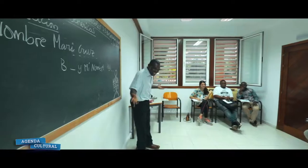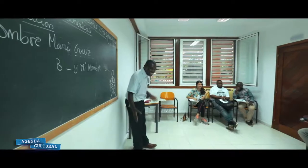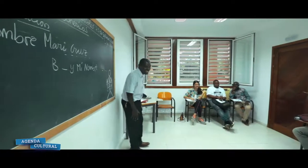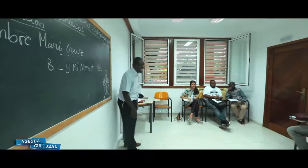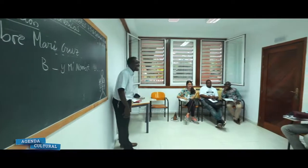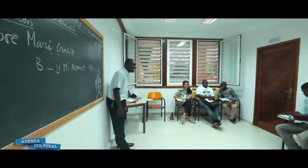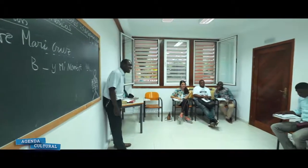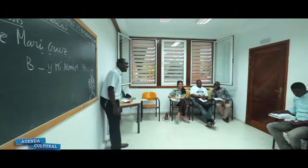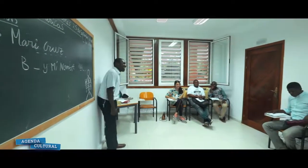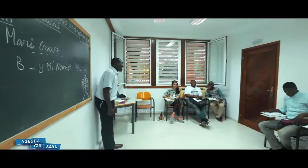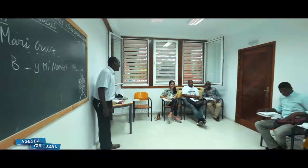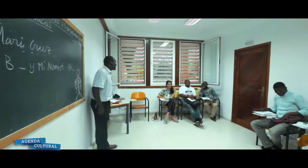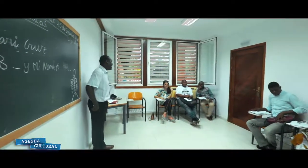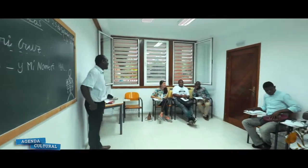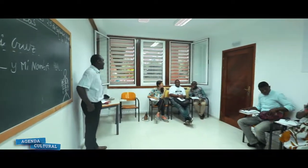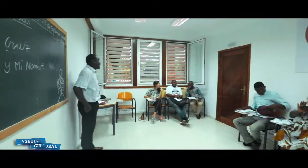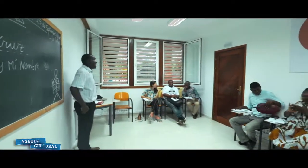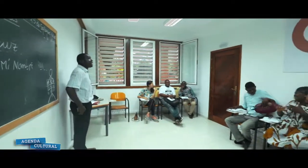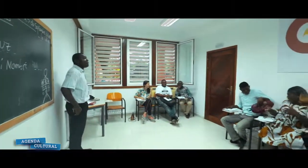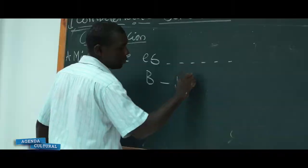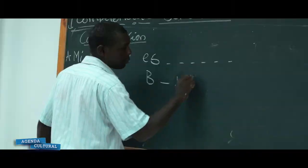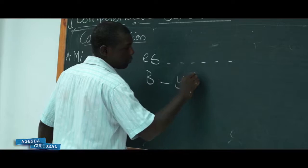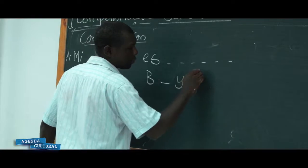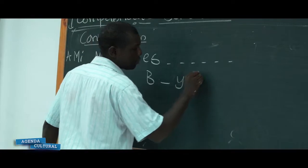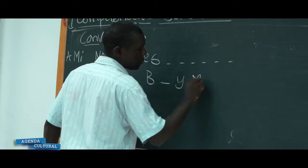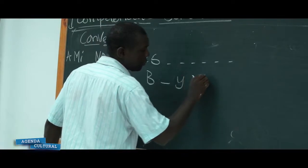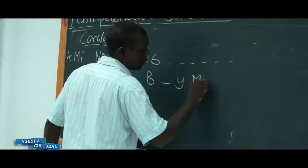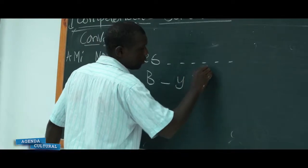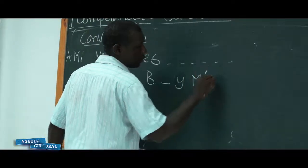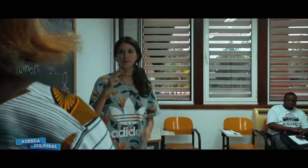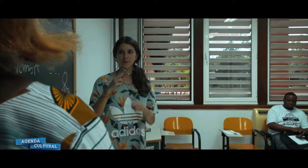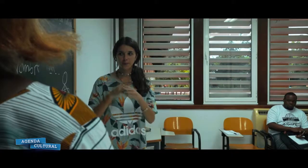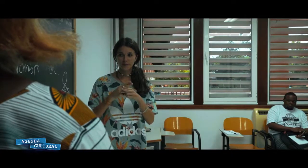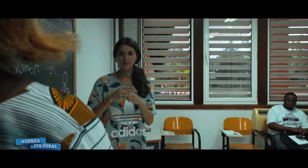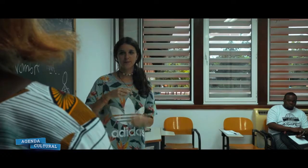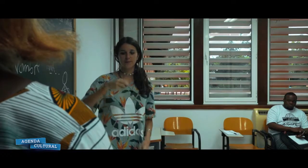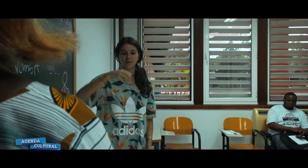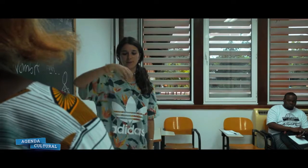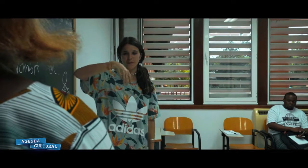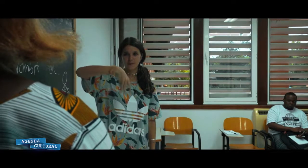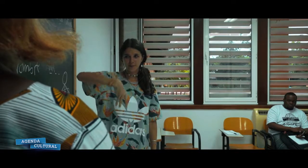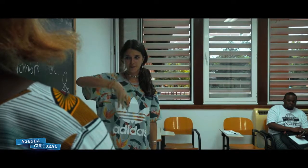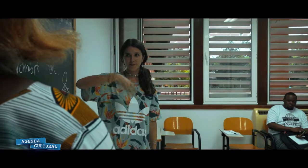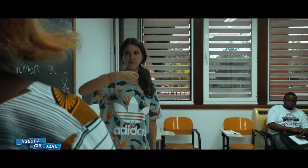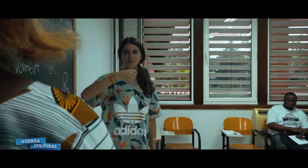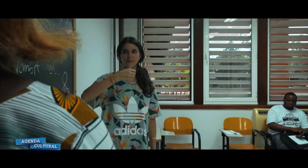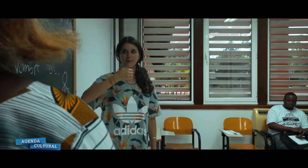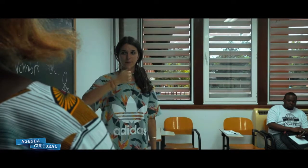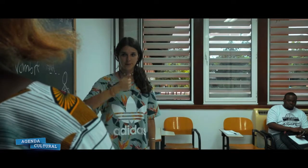El taller lleva ya una duración de dos semanas y se encuentra en la actualidad en una faceta bastante avanzada, cual es